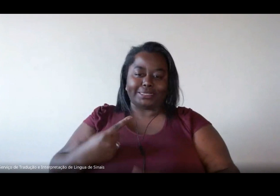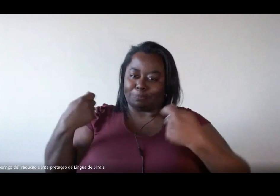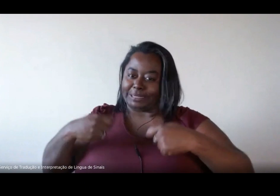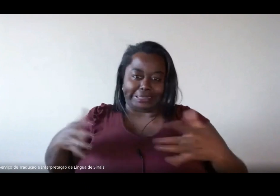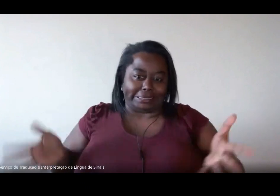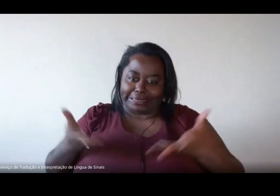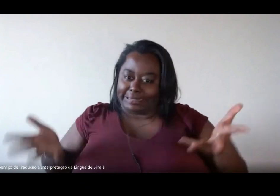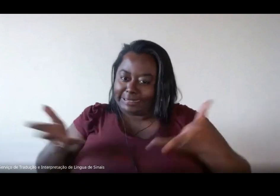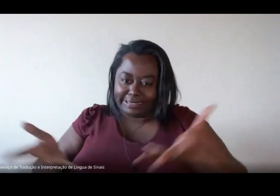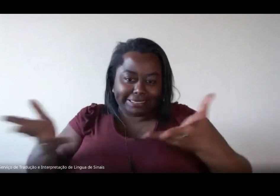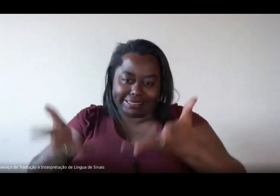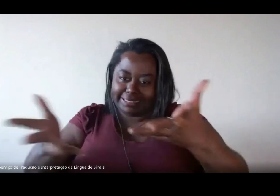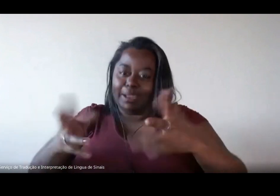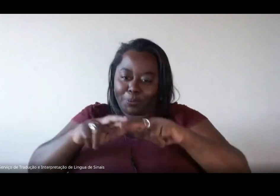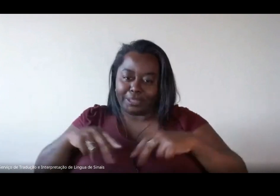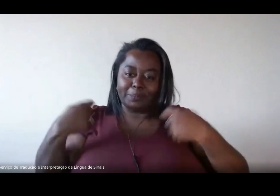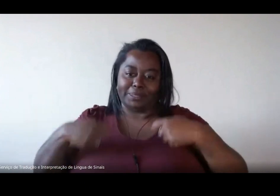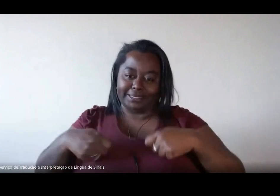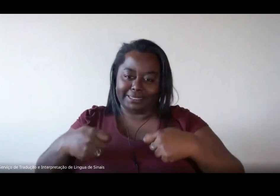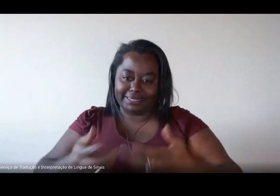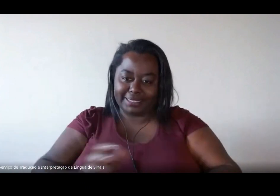Não é? Então é